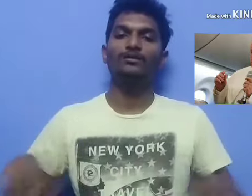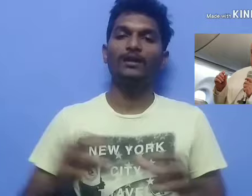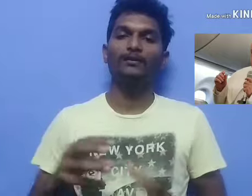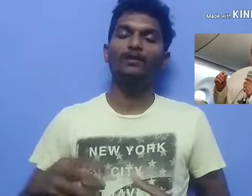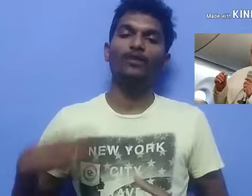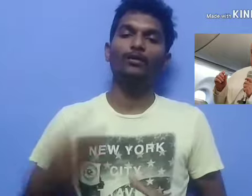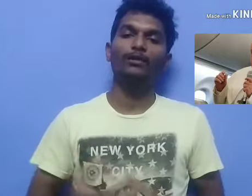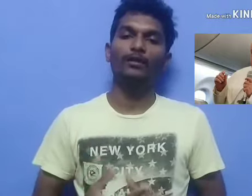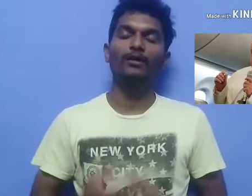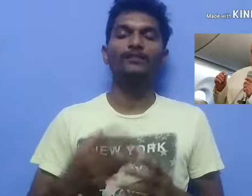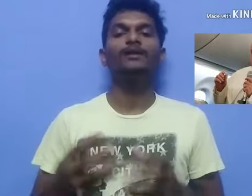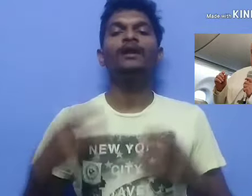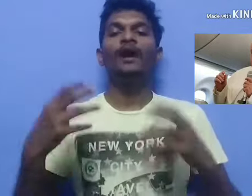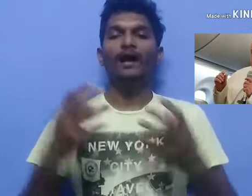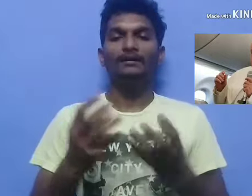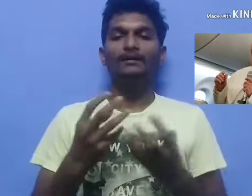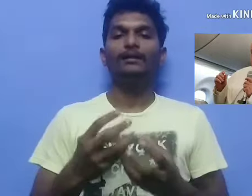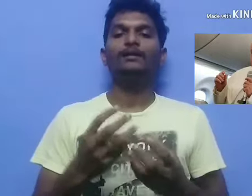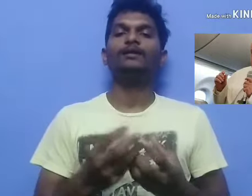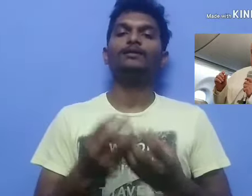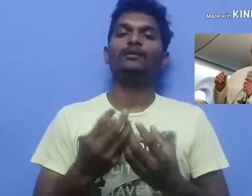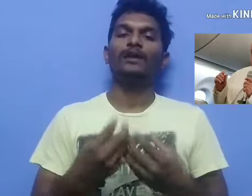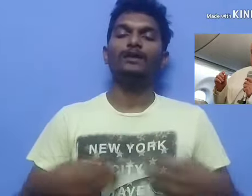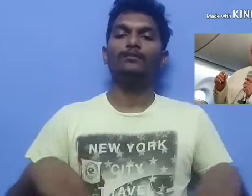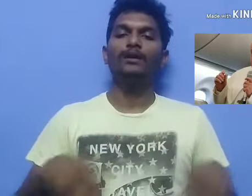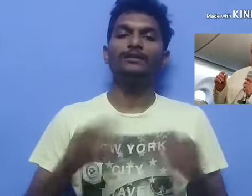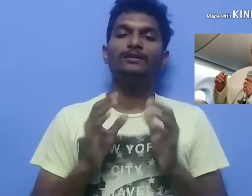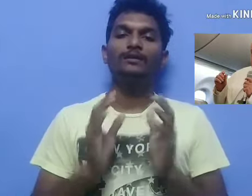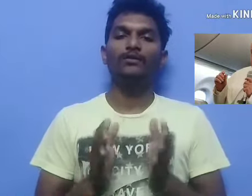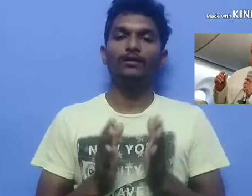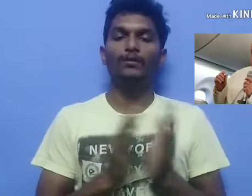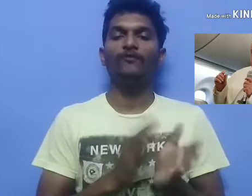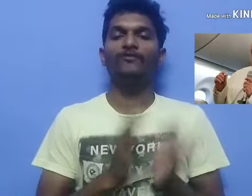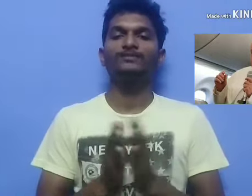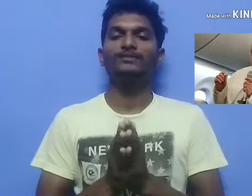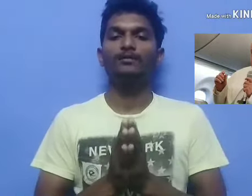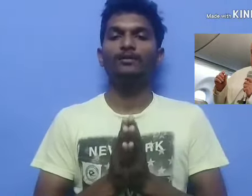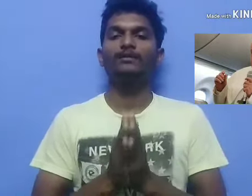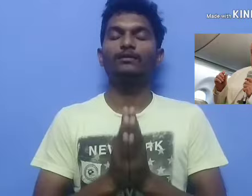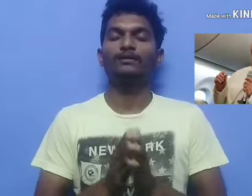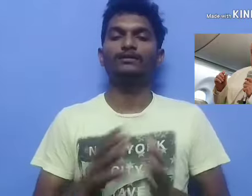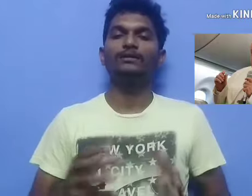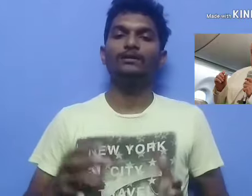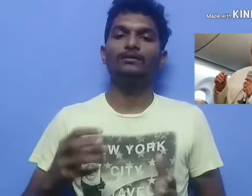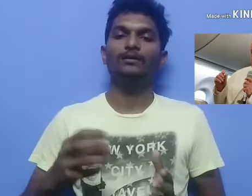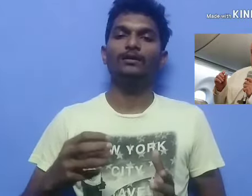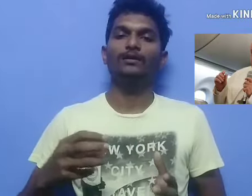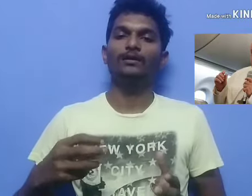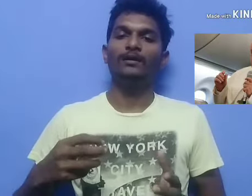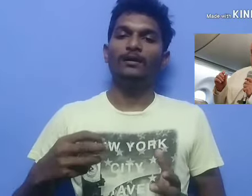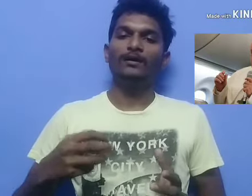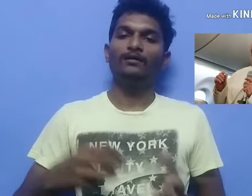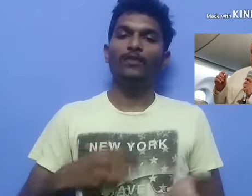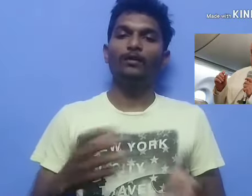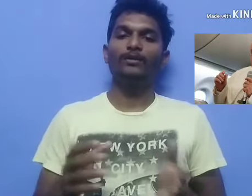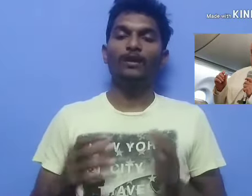நிறைய பேர் ஃபாலோ பண்றாங்களோ அந்த மாதிரி அந்த நாட்டில் இருக்கவங்க எல்லாருமே அந்த ஃபாதர் போப் பிரான்சிஸ் அப்படிங்கிறவருக்கு வந்து ஒரு ஃபாலோ பண்ணுறாங்க.